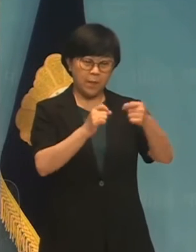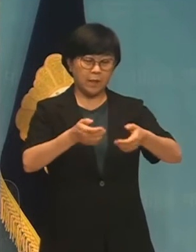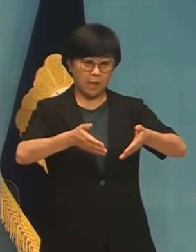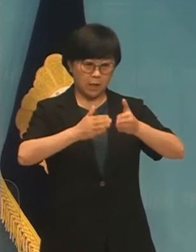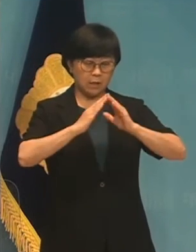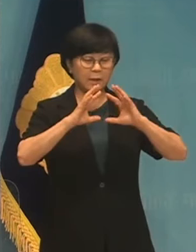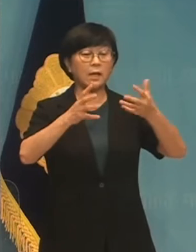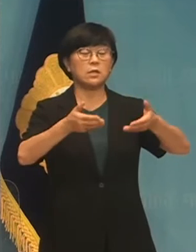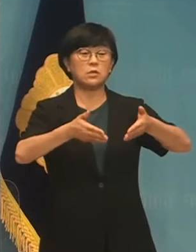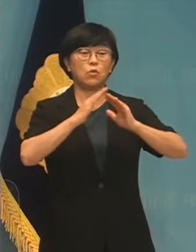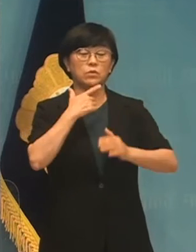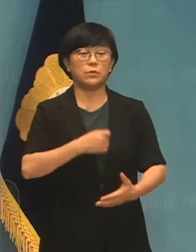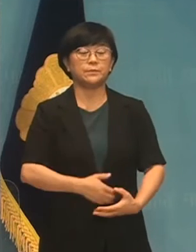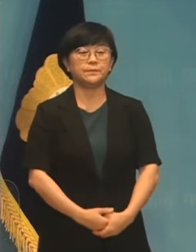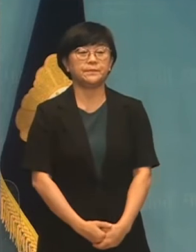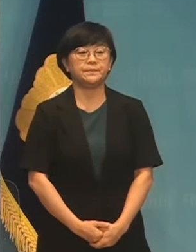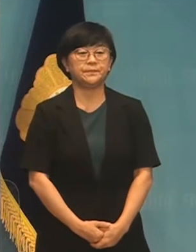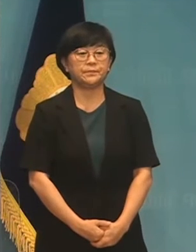세우겠습니다.